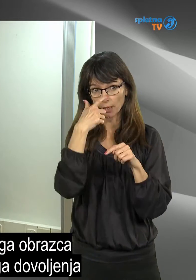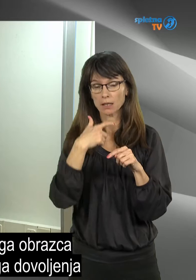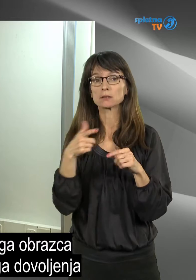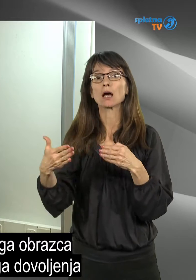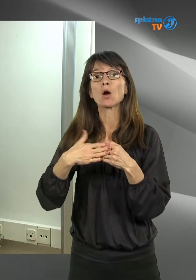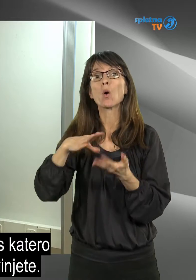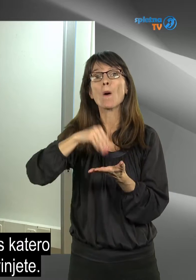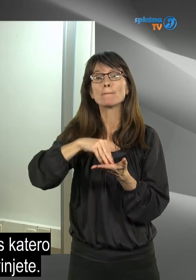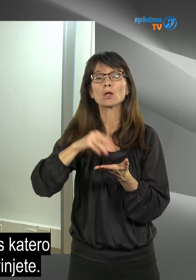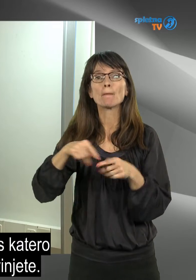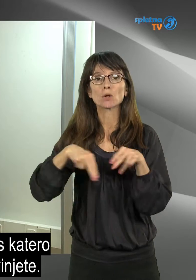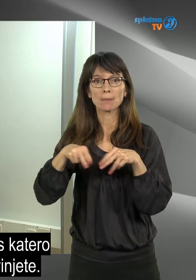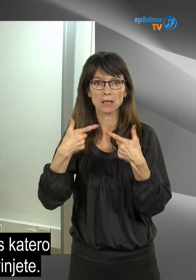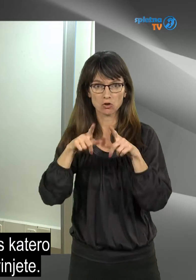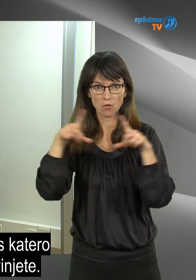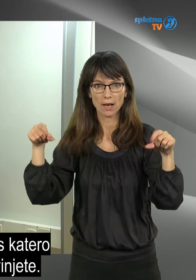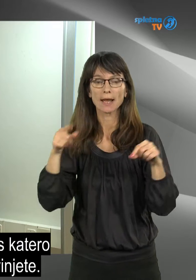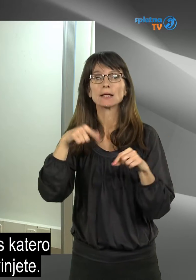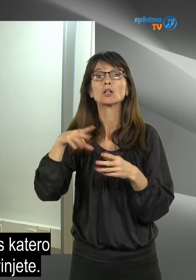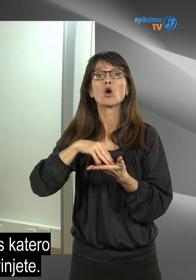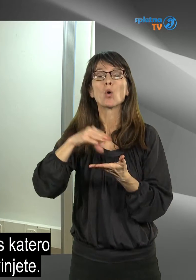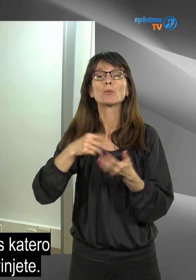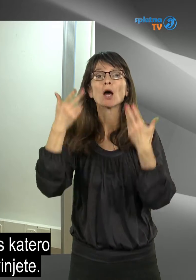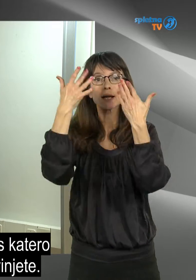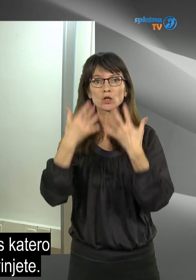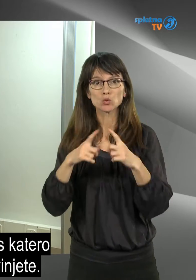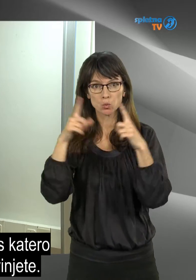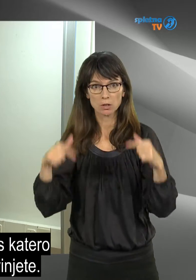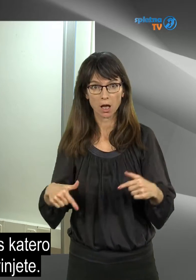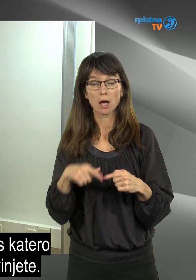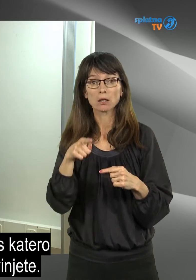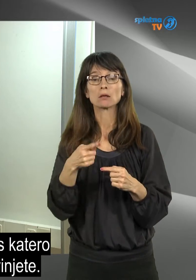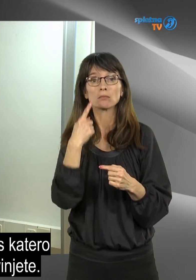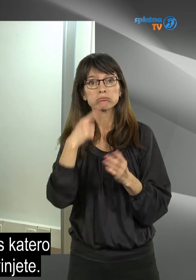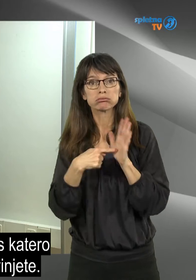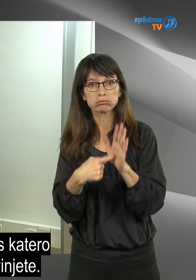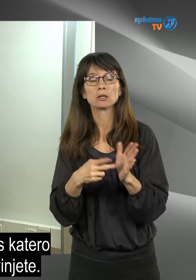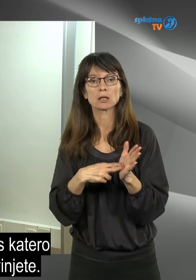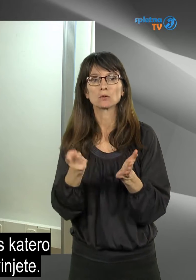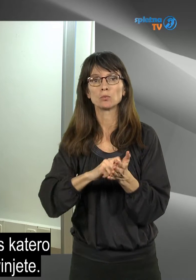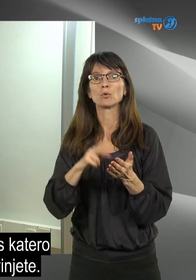prometnega dovoljenja in pa kopijo računa, s katero dokazujejo nakup vinjete.